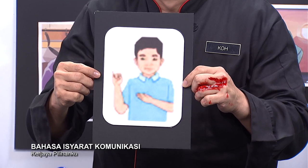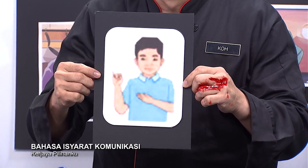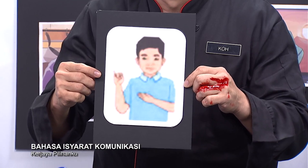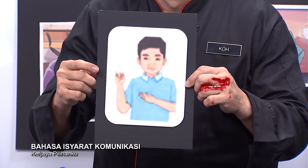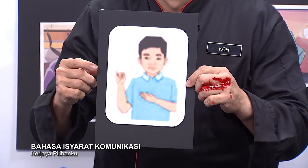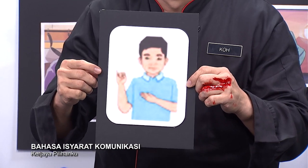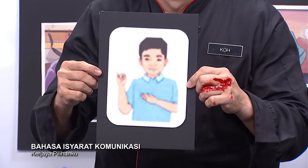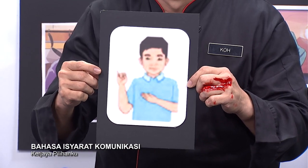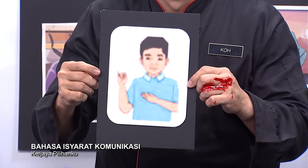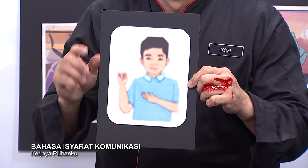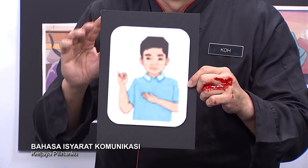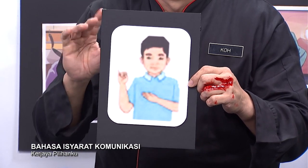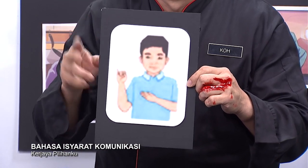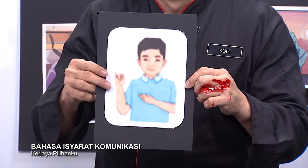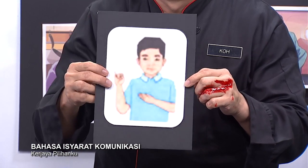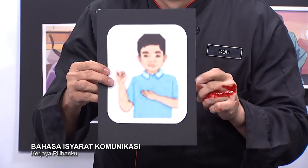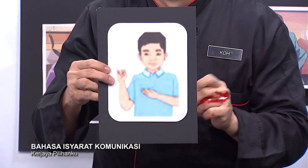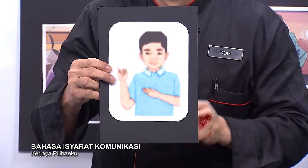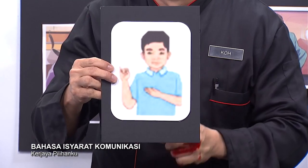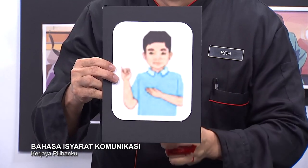Ya. Eja nak mudah-mudah. Eja.